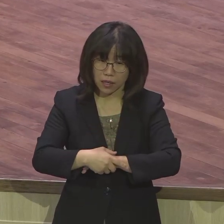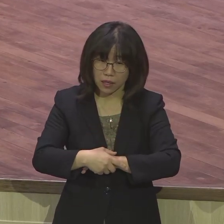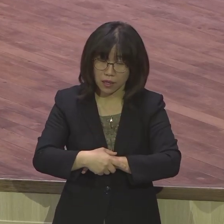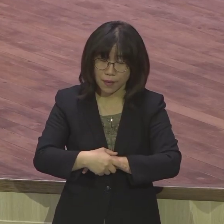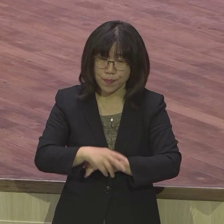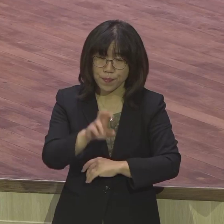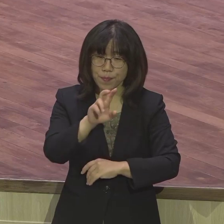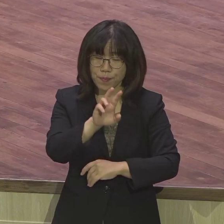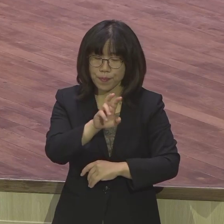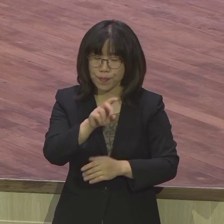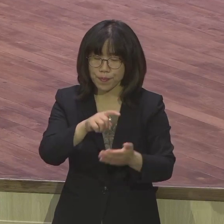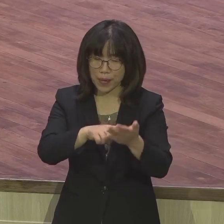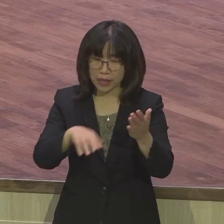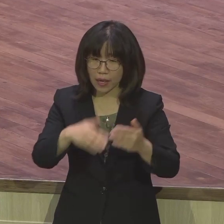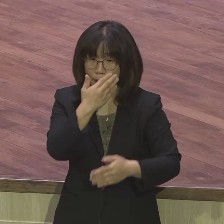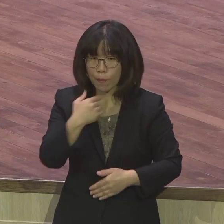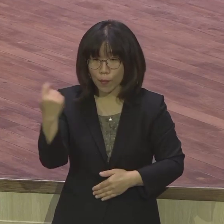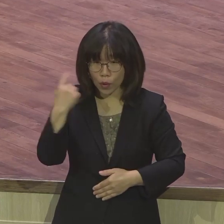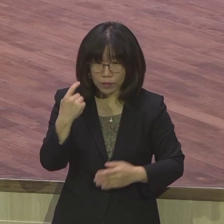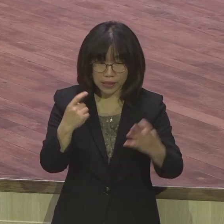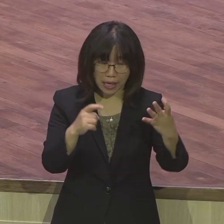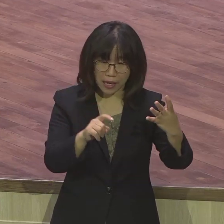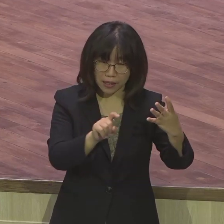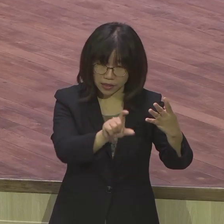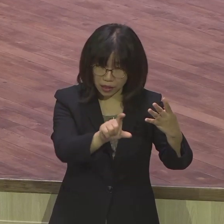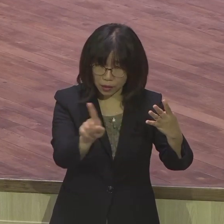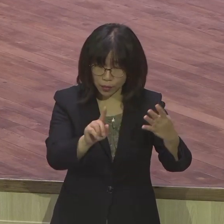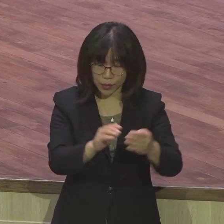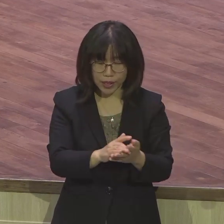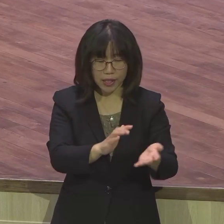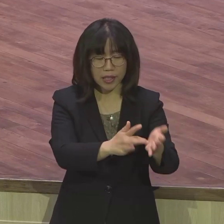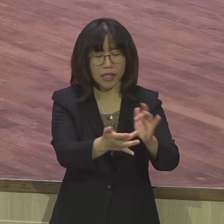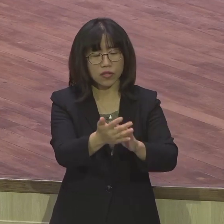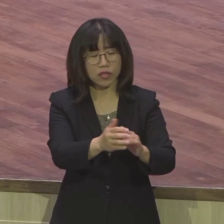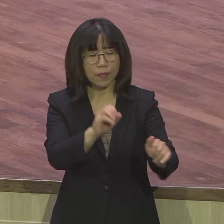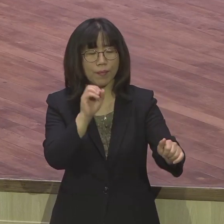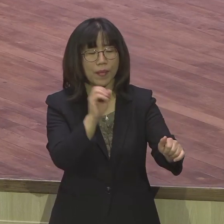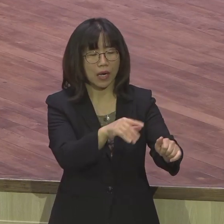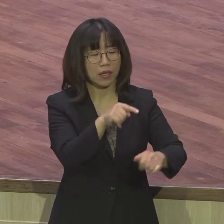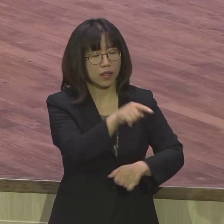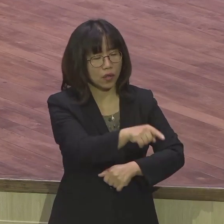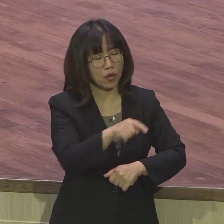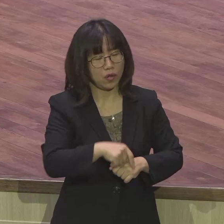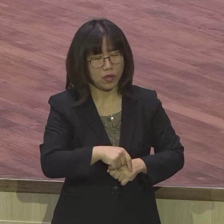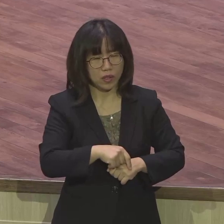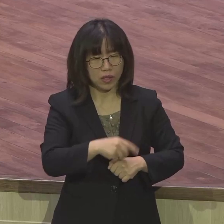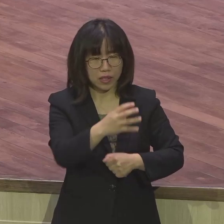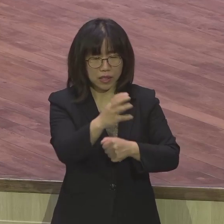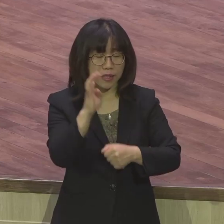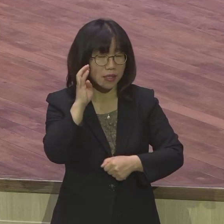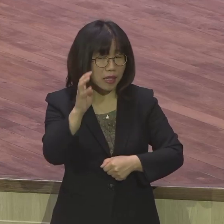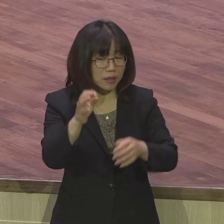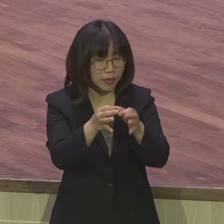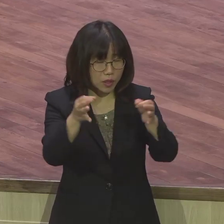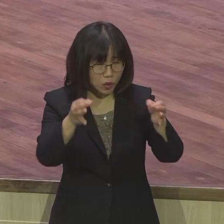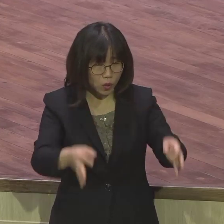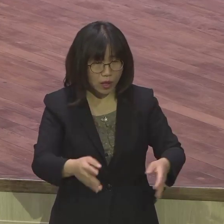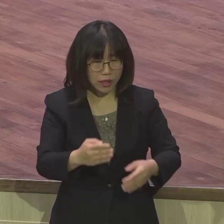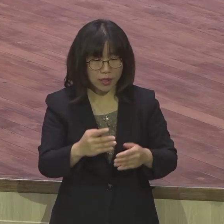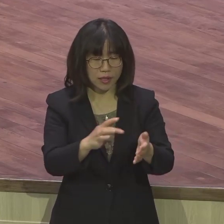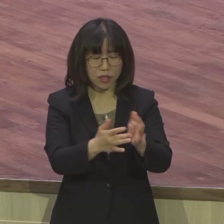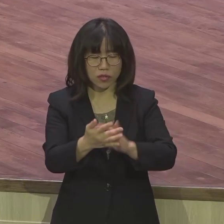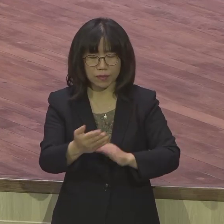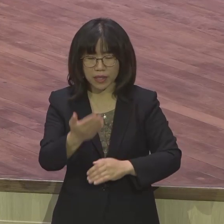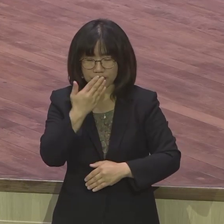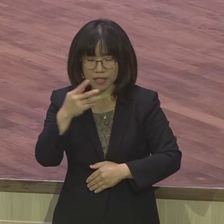마태복음 4장 9절에 보면 예수님을 향해서 40일 동안 광야에서 정말 금식하면서 사역을 두고 기도했던